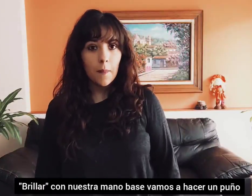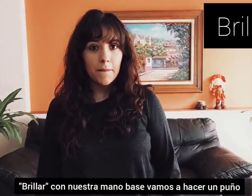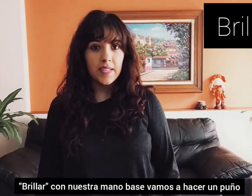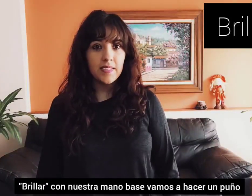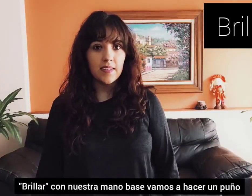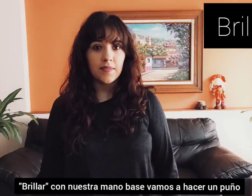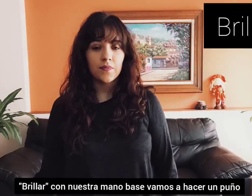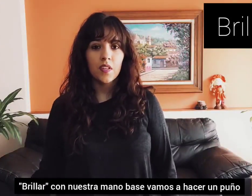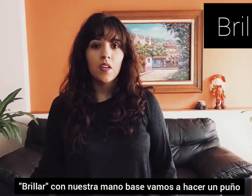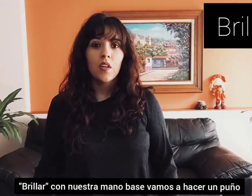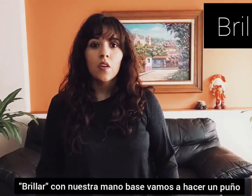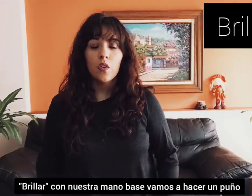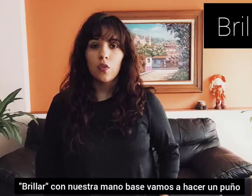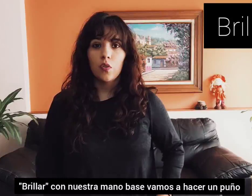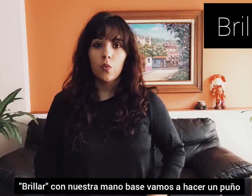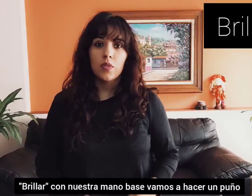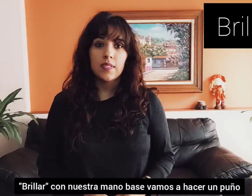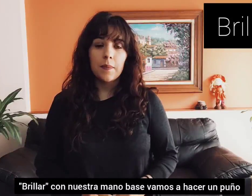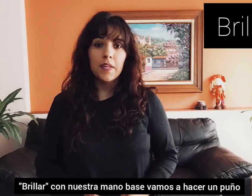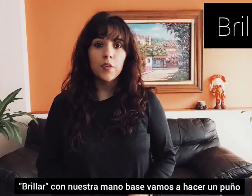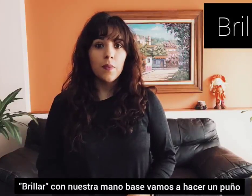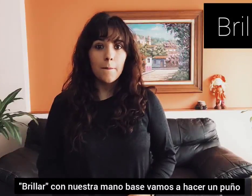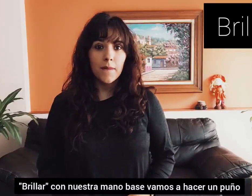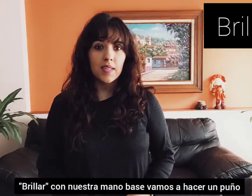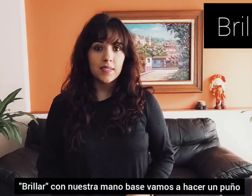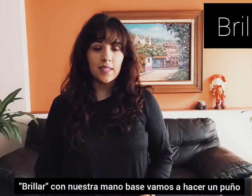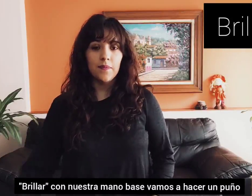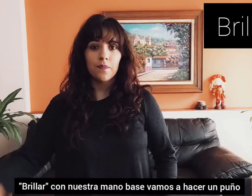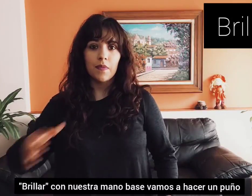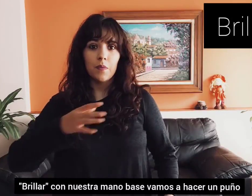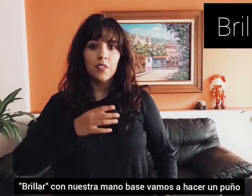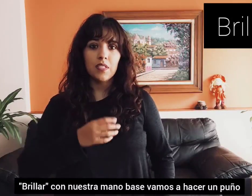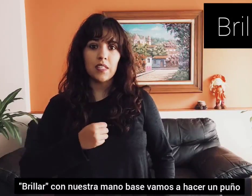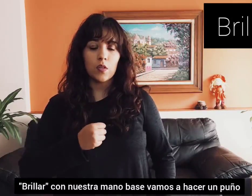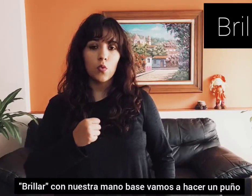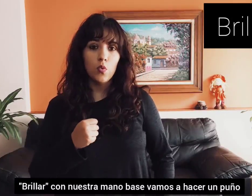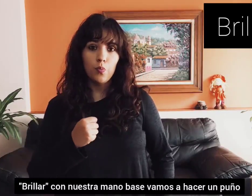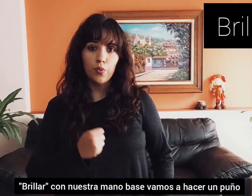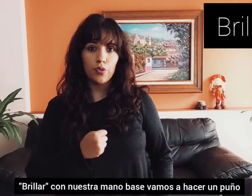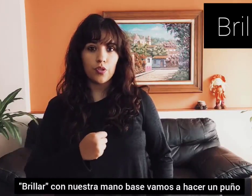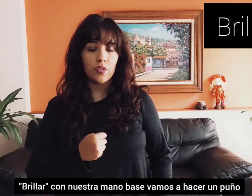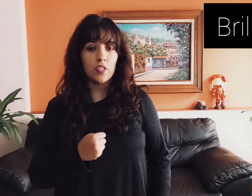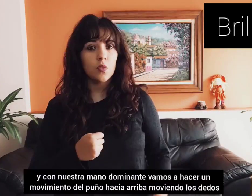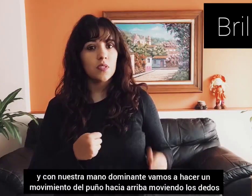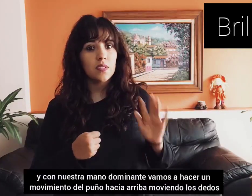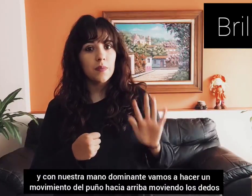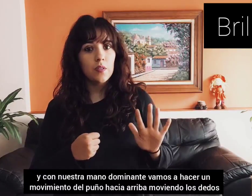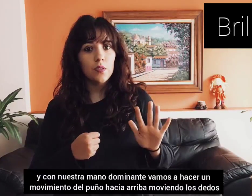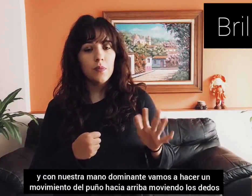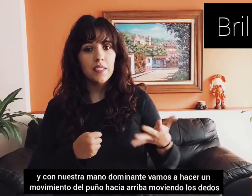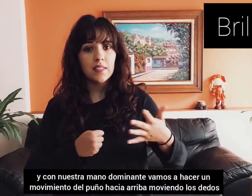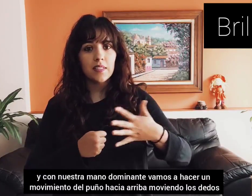Brillar. Con nuestra mano base, vamos a hacer un puño y con nuestra mano dominante,